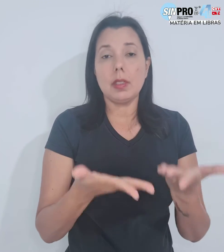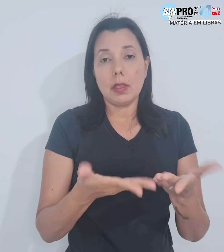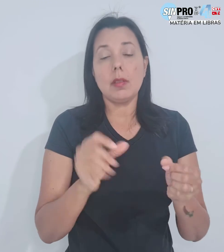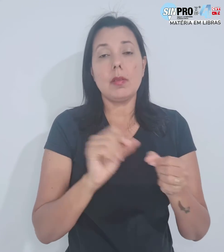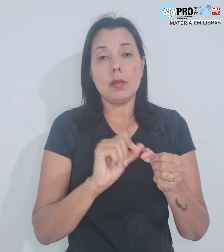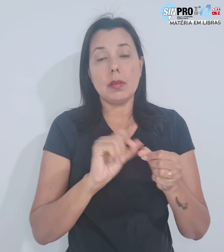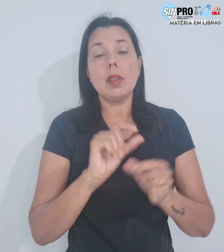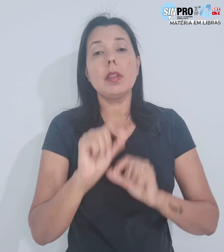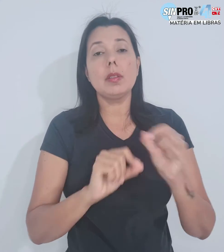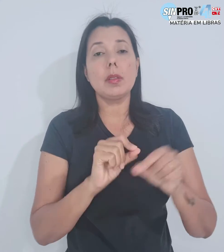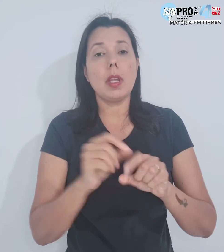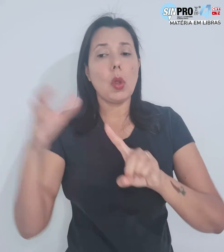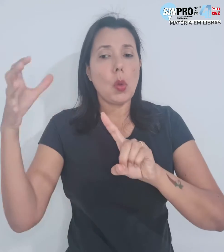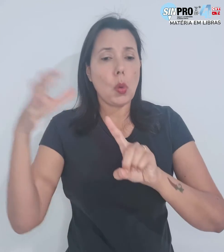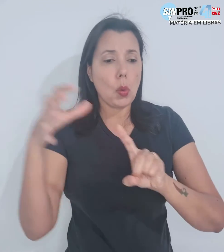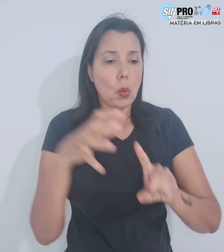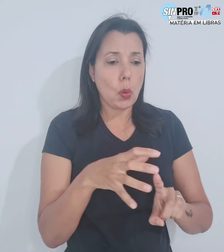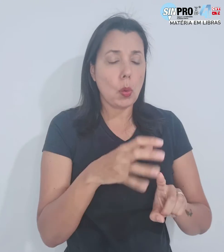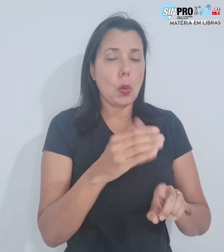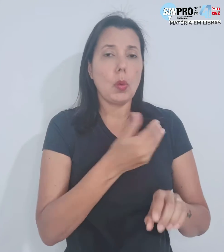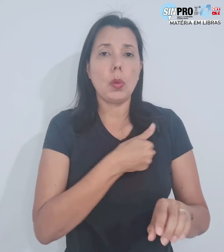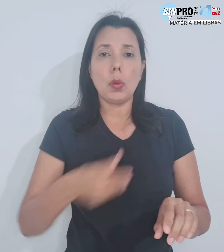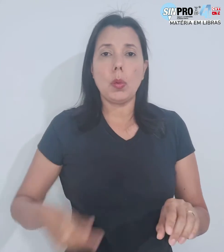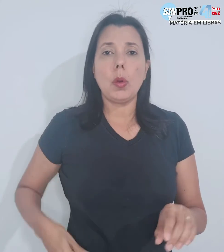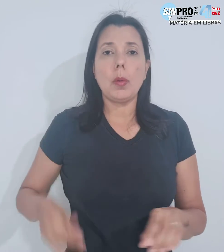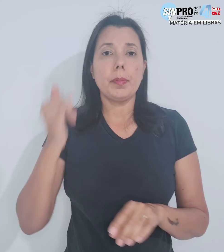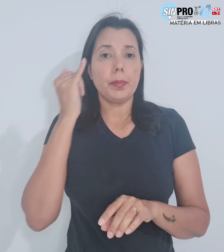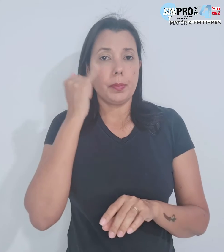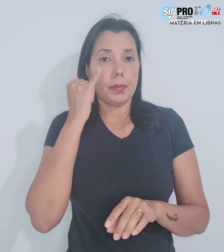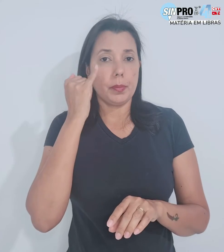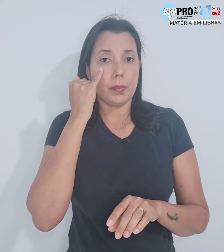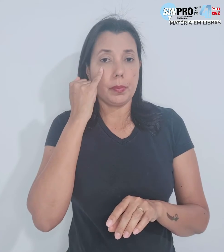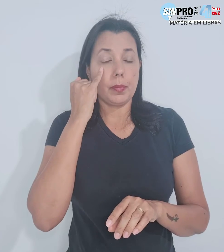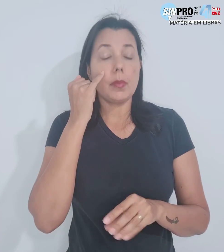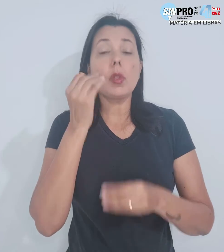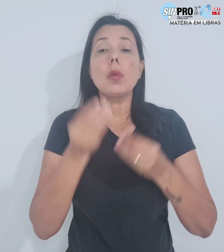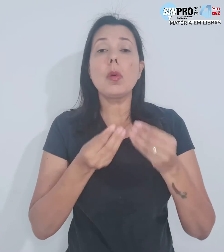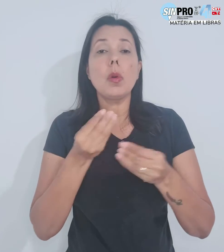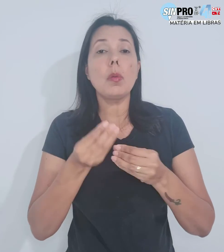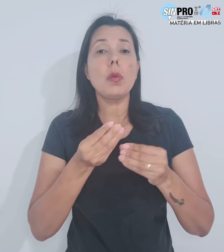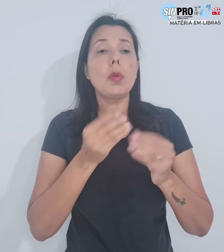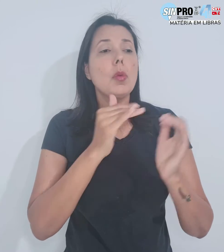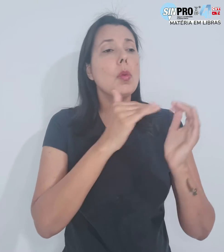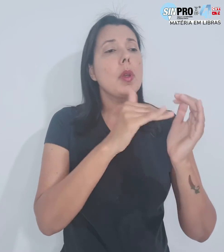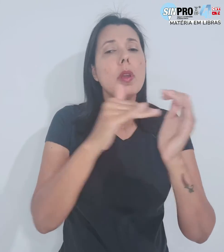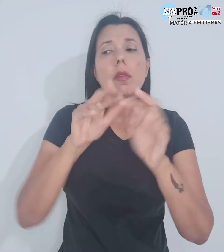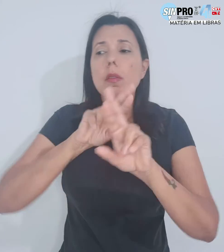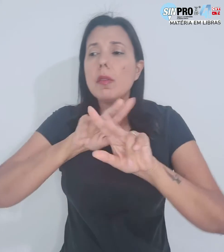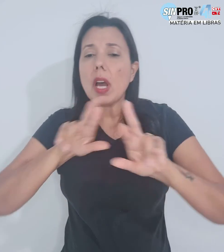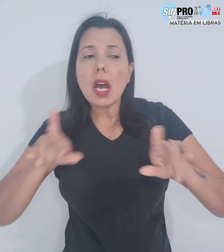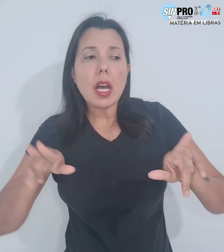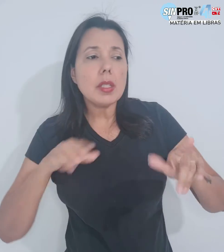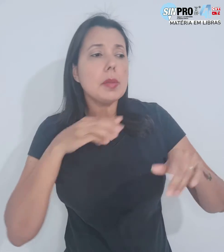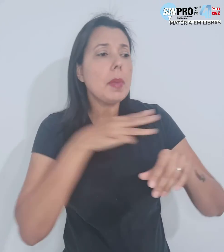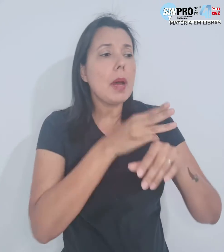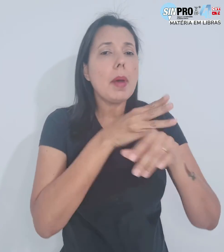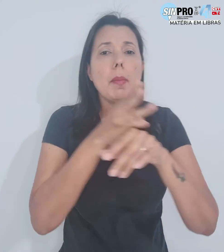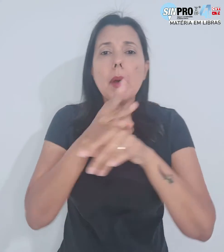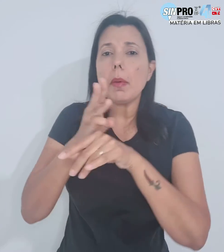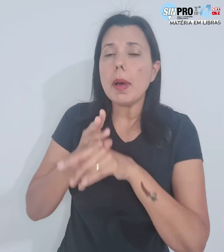e promove pressão sobre o governador Ibanez Rocha com o envio massivo de mensagens